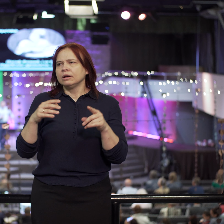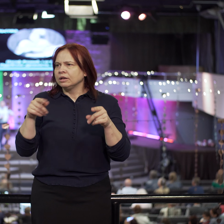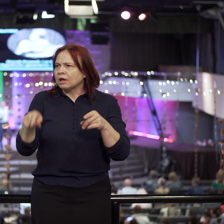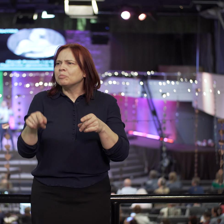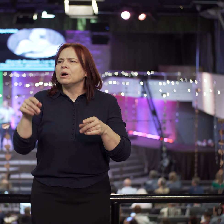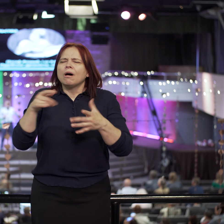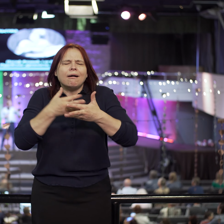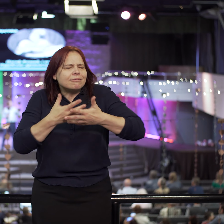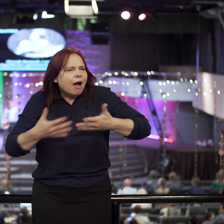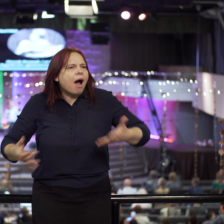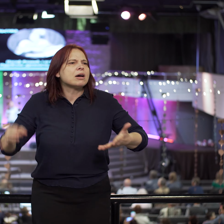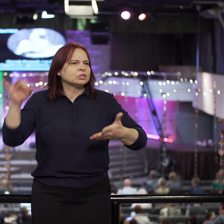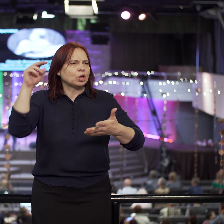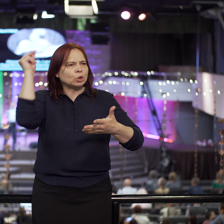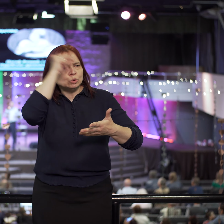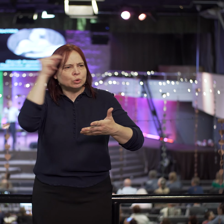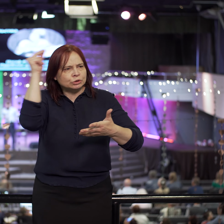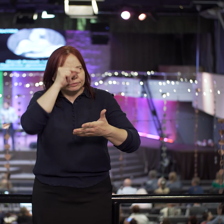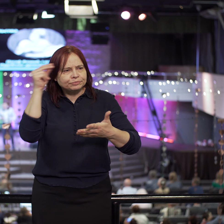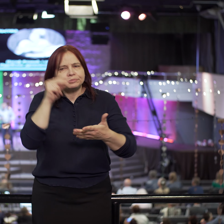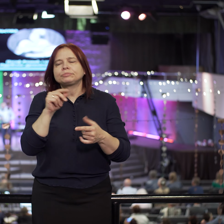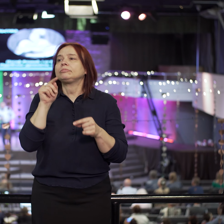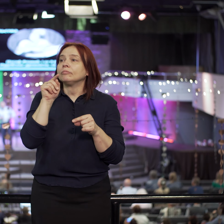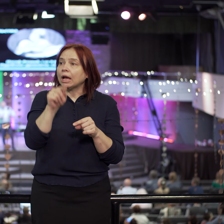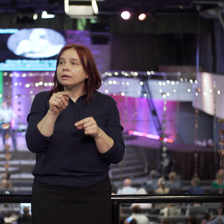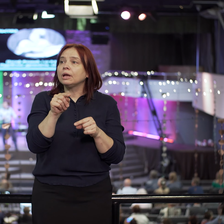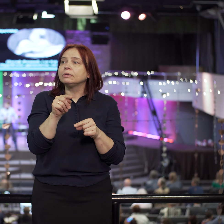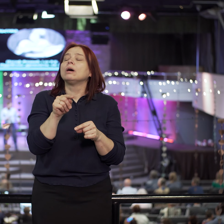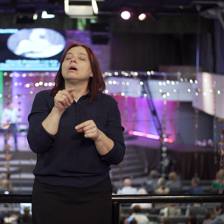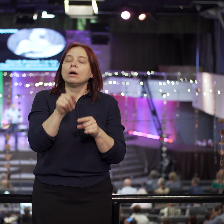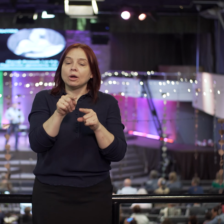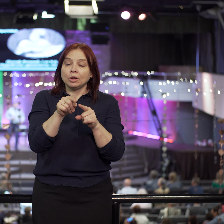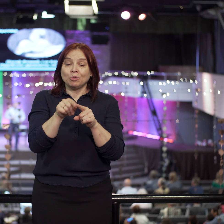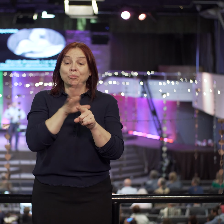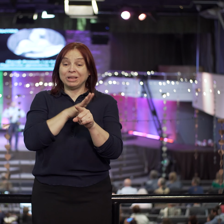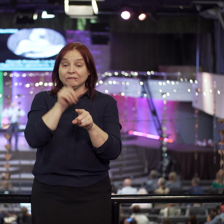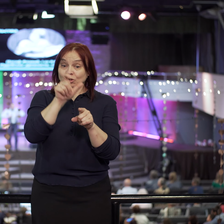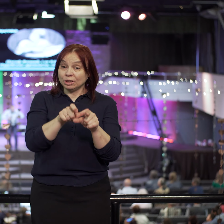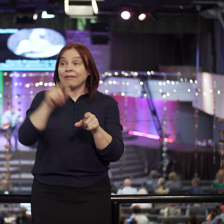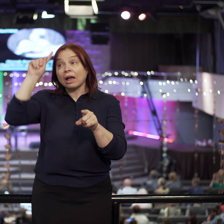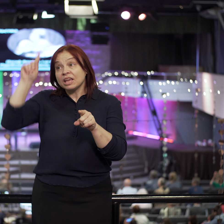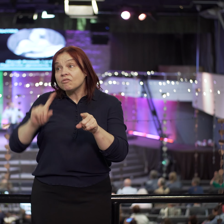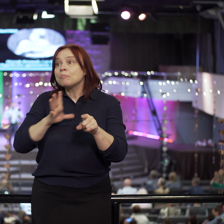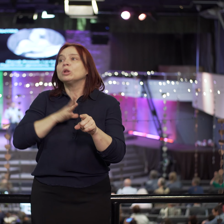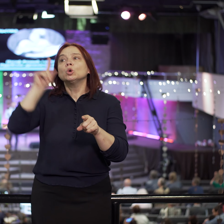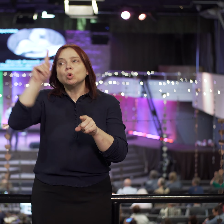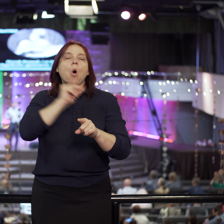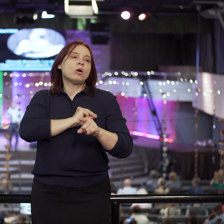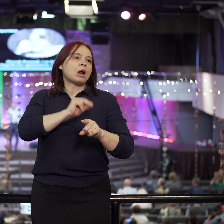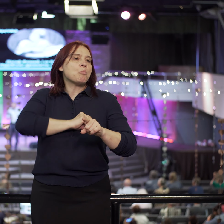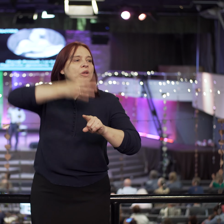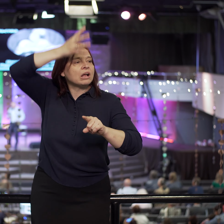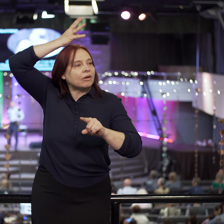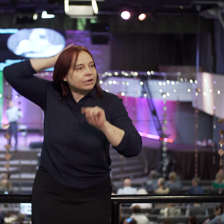записей. Историк Иосиф Флавий был евреем, но он работал на Рим. Это известный, знаменитый